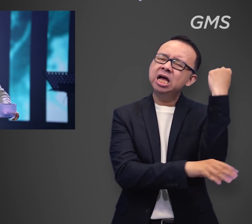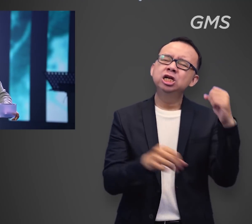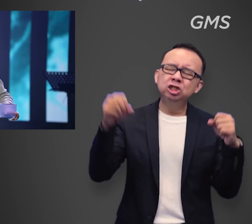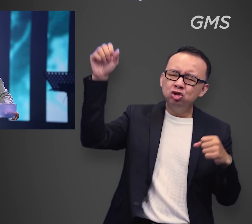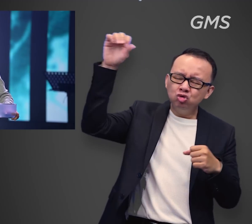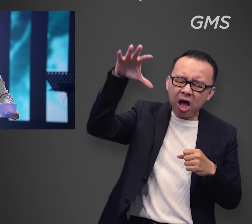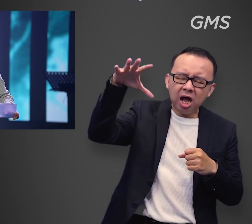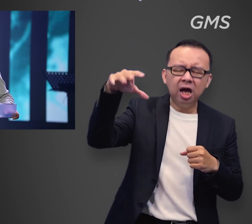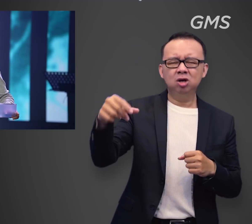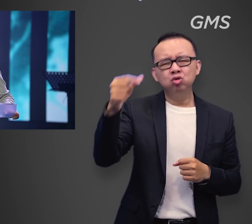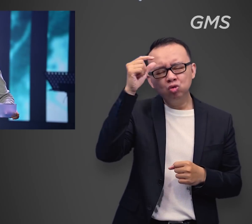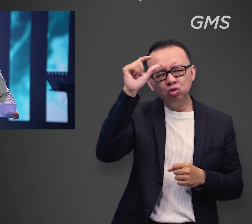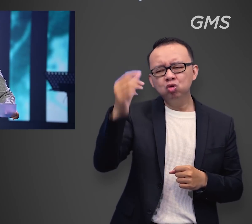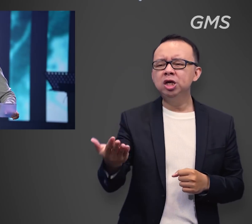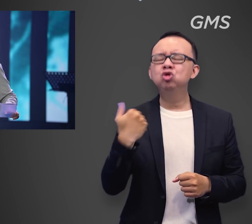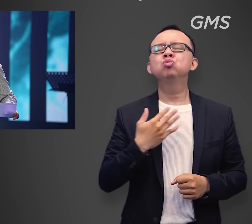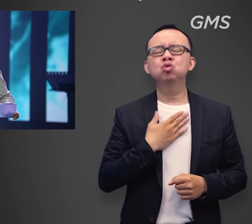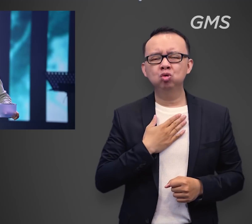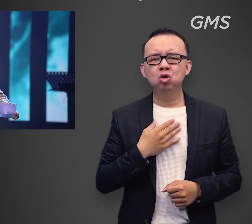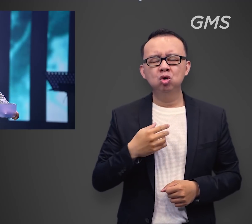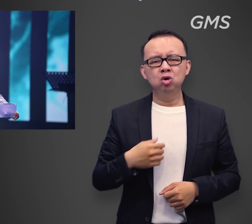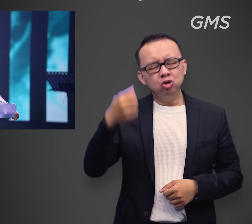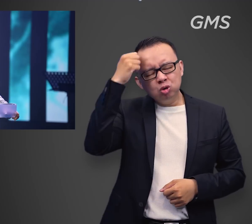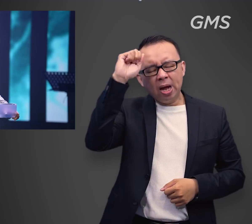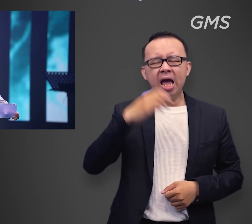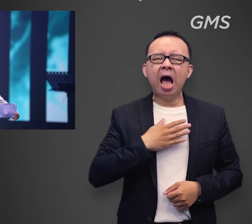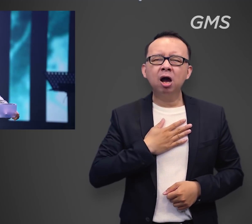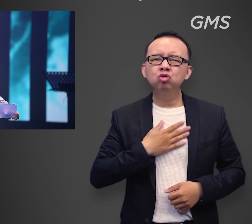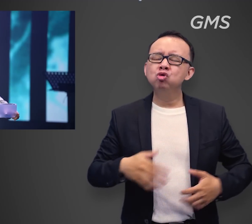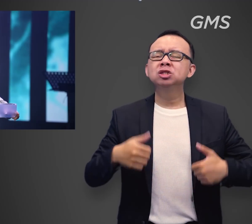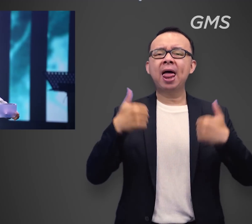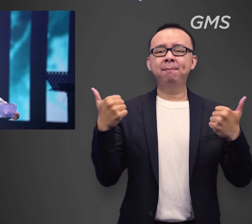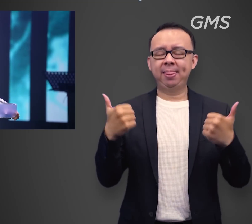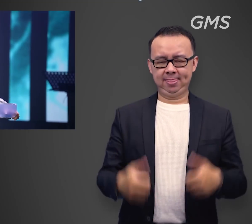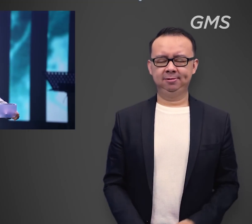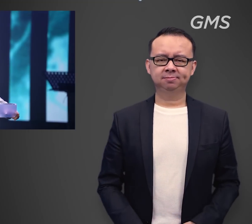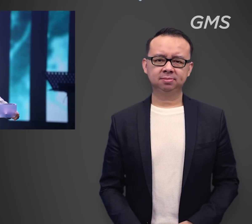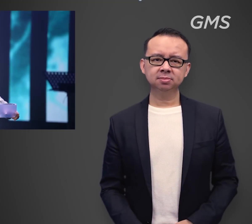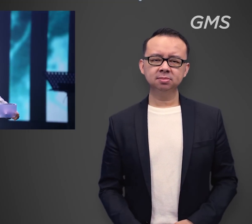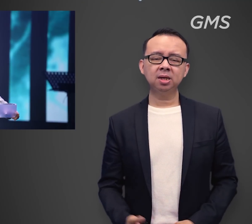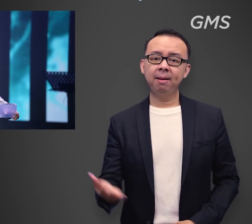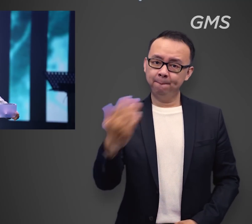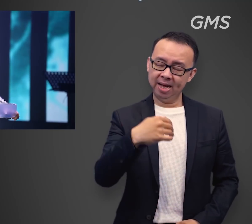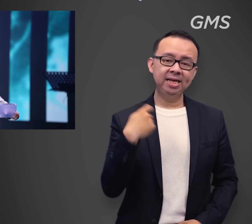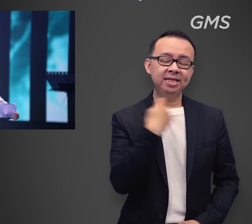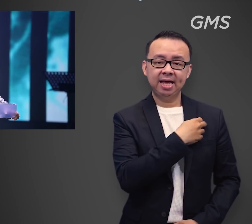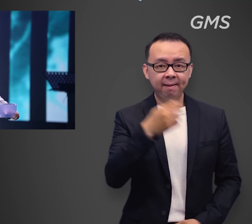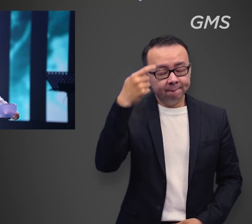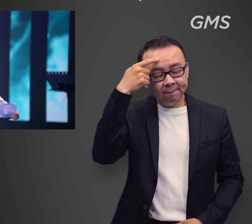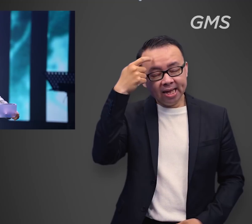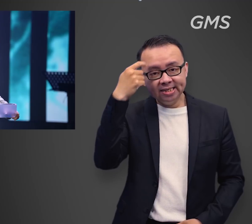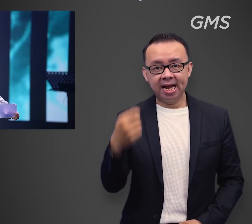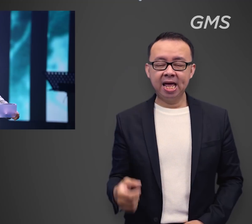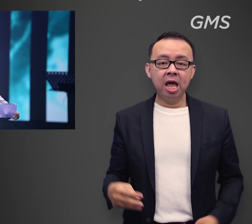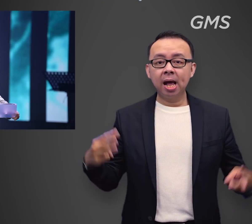aku diselamatkan. Amin. Nah, untuk itu mari kita akan belajar melihat apa sih arti keajaiban kasih Tuhan. Yang